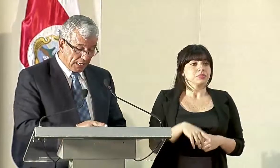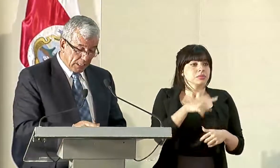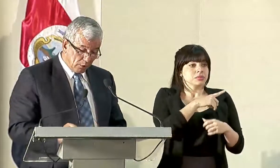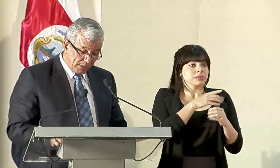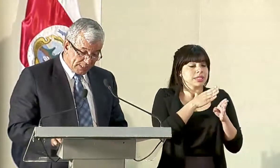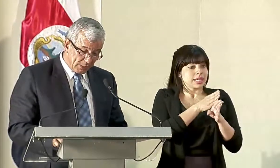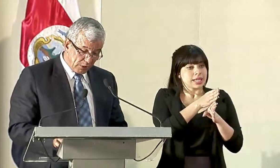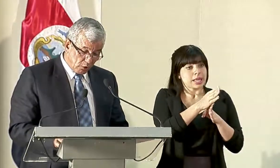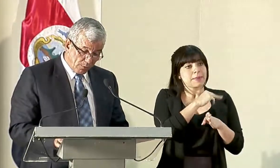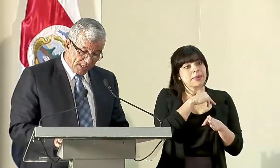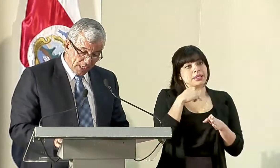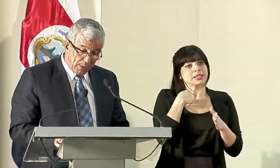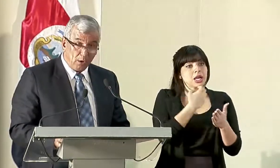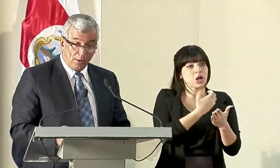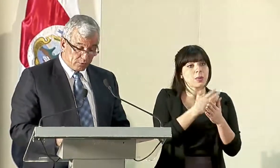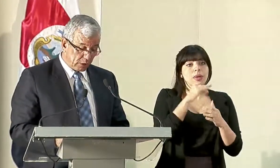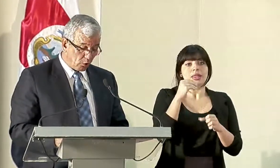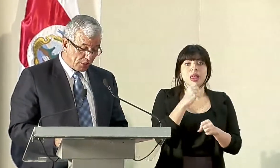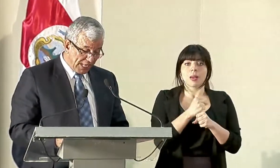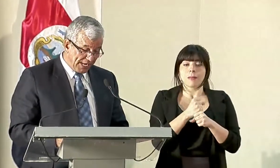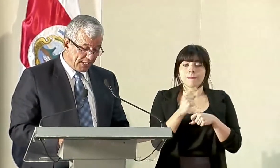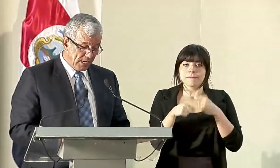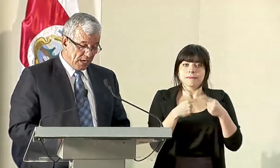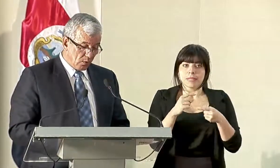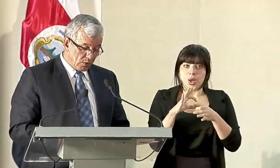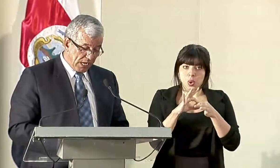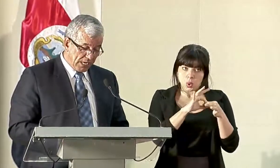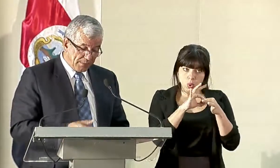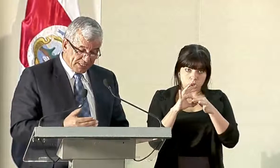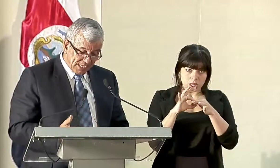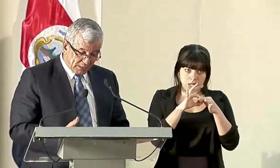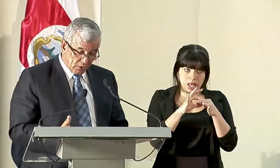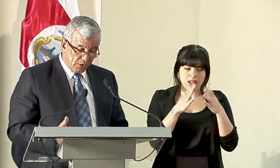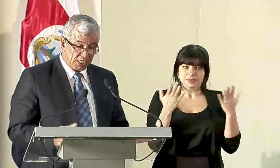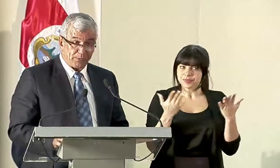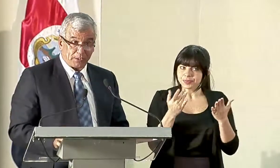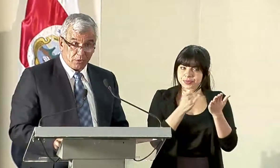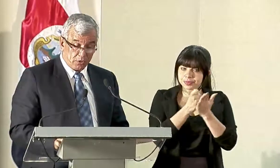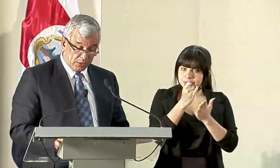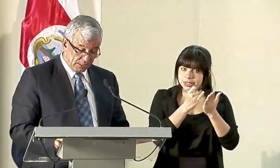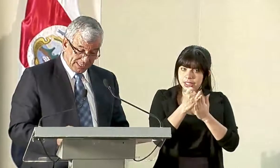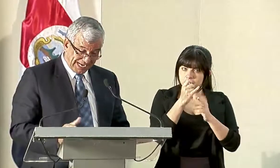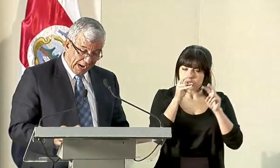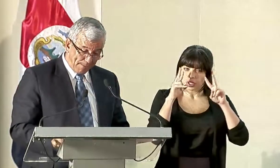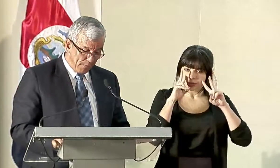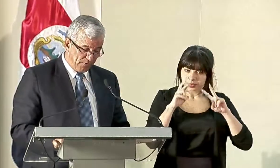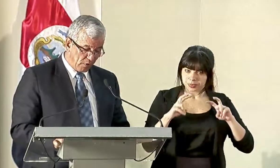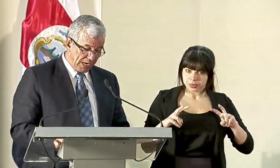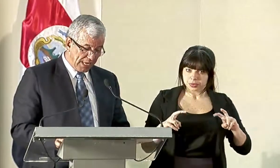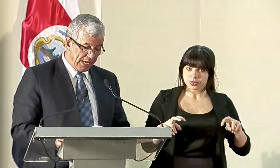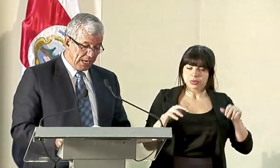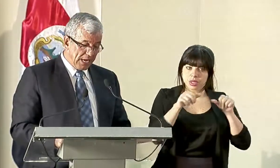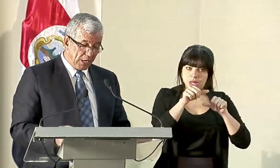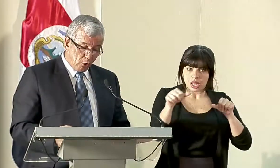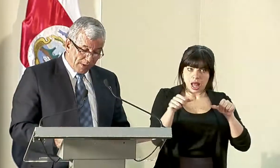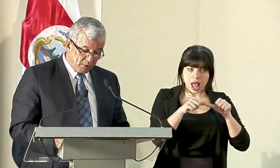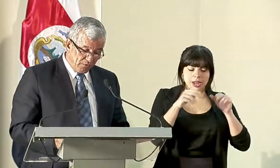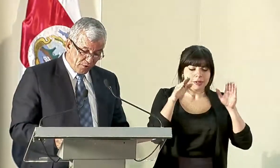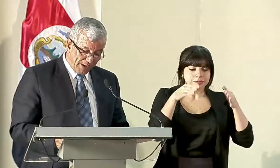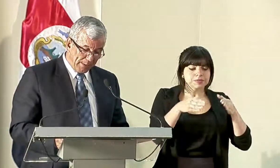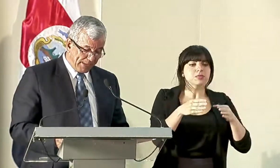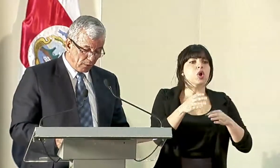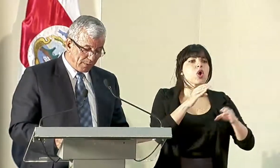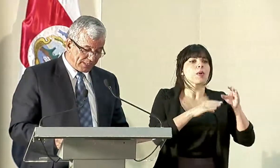línea, los ministerios de Economía y Trabajo vamos a coordinar una investigación e inspección de campo enfocada en